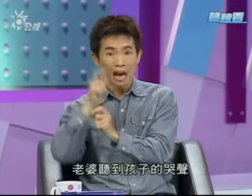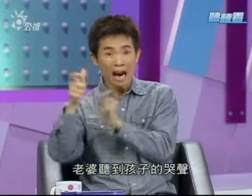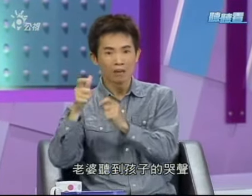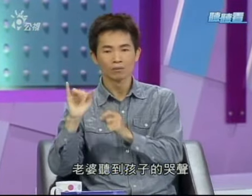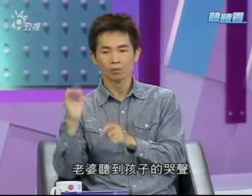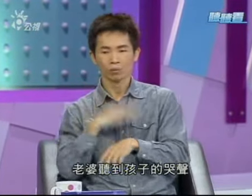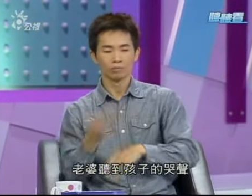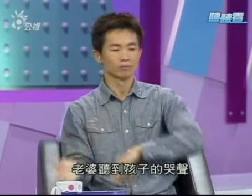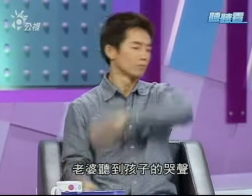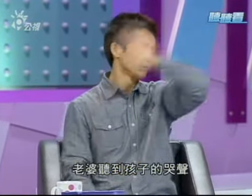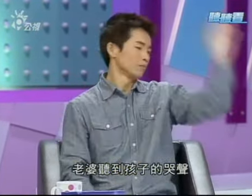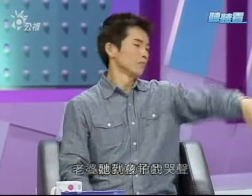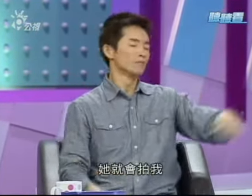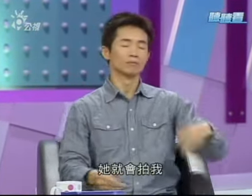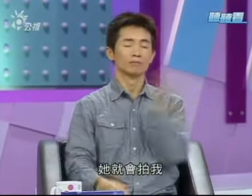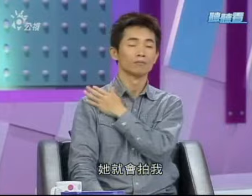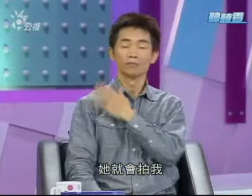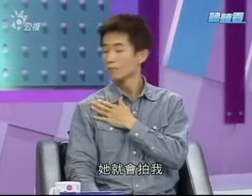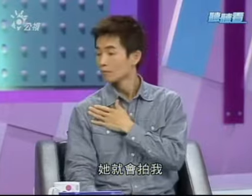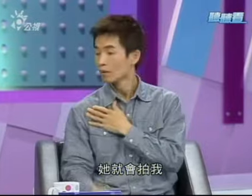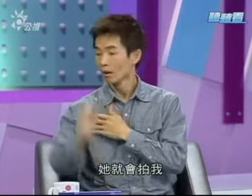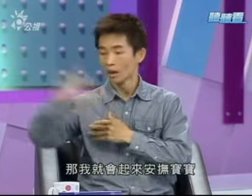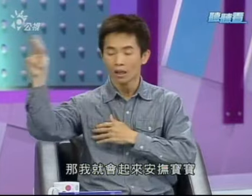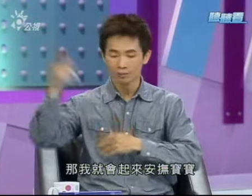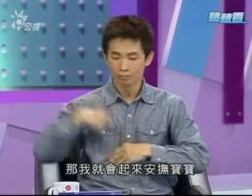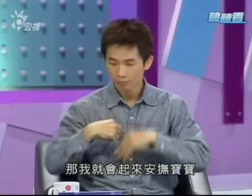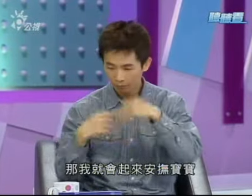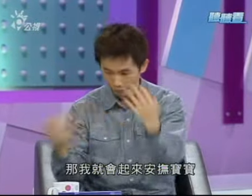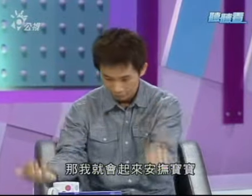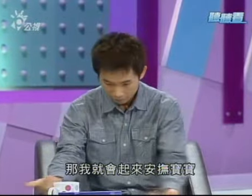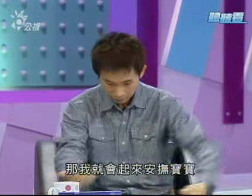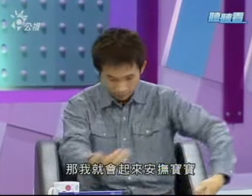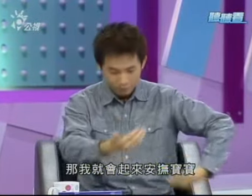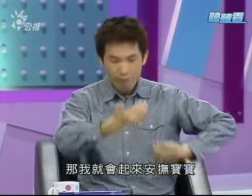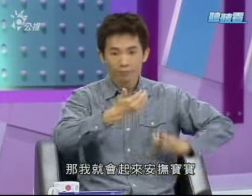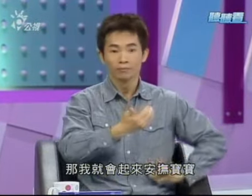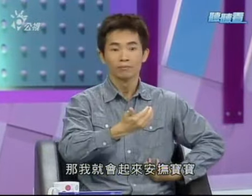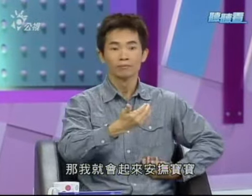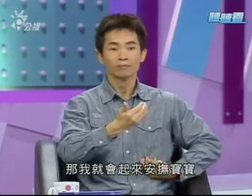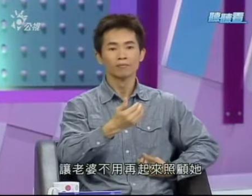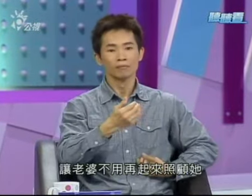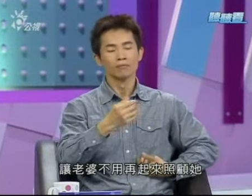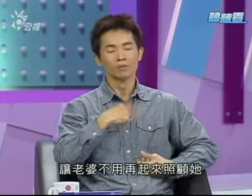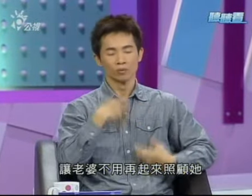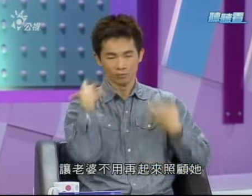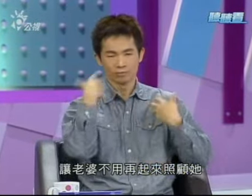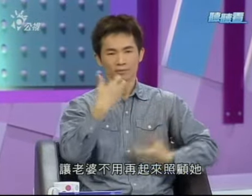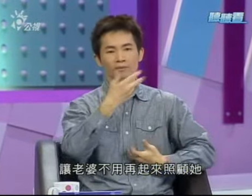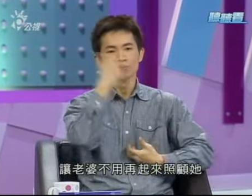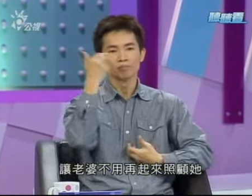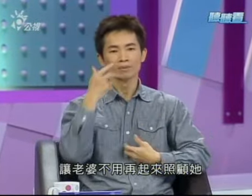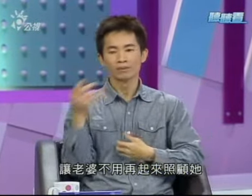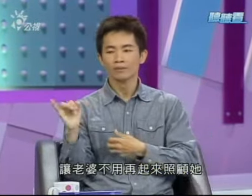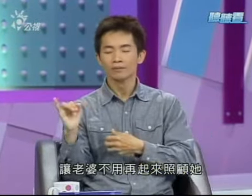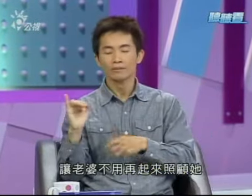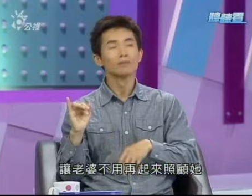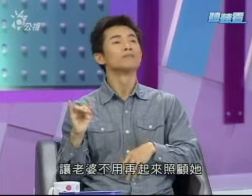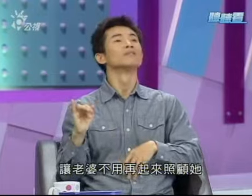孩子的哭声呢她就会拍我那我就会起来安抚宝宝让老婆呢不用再起来照顾